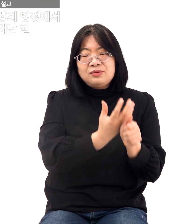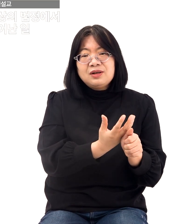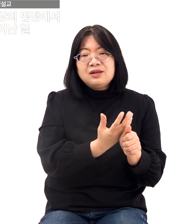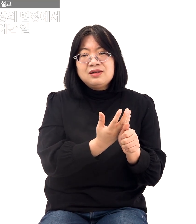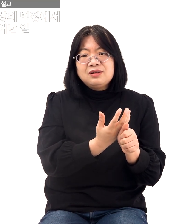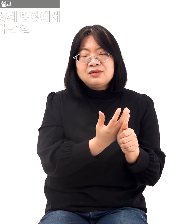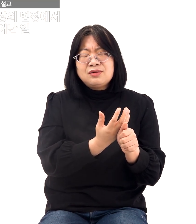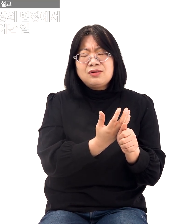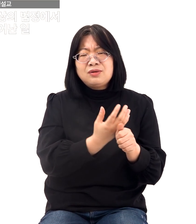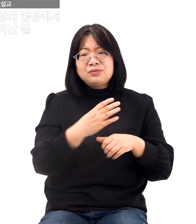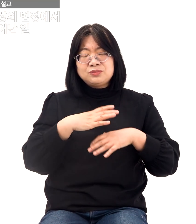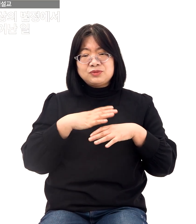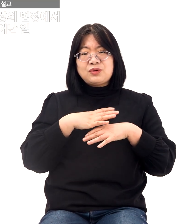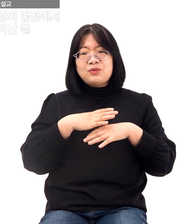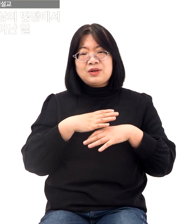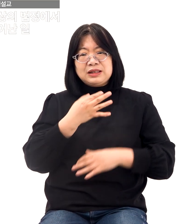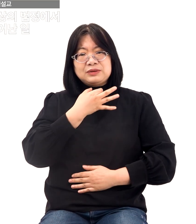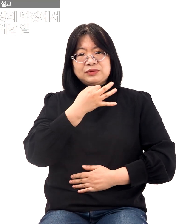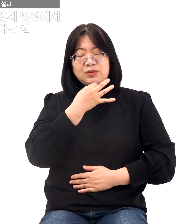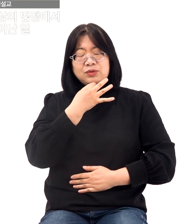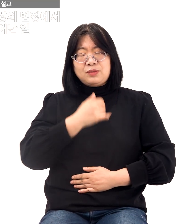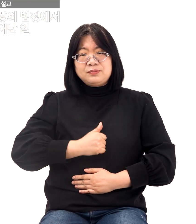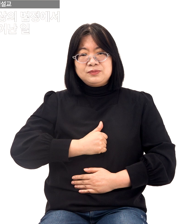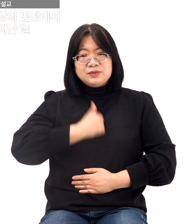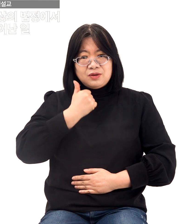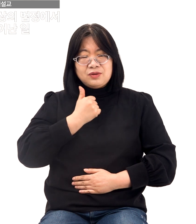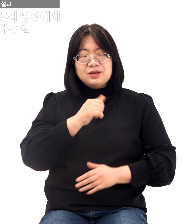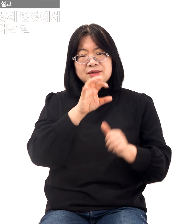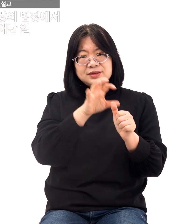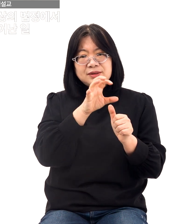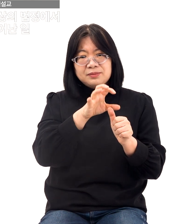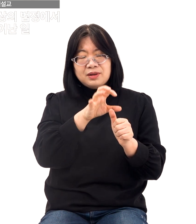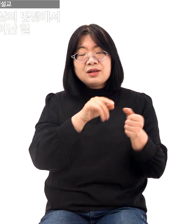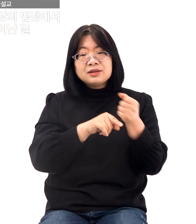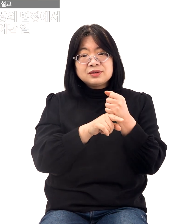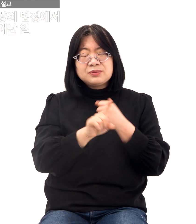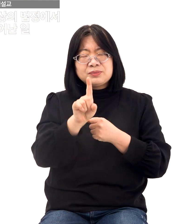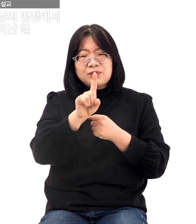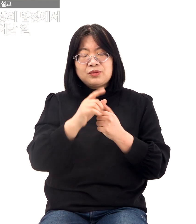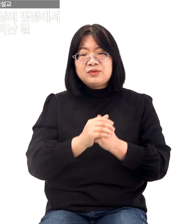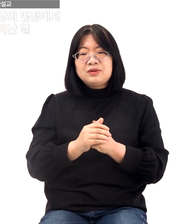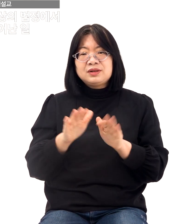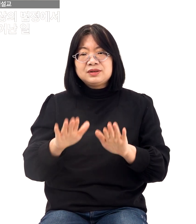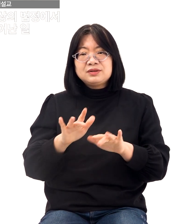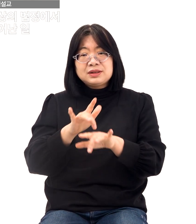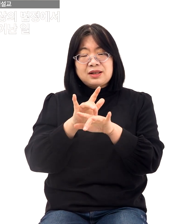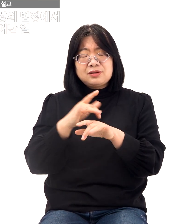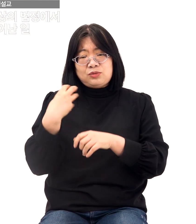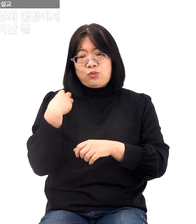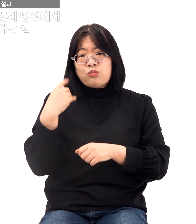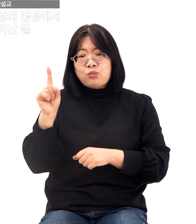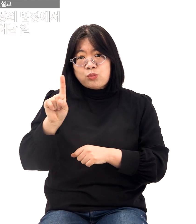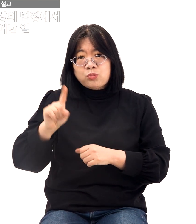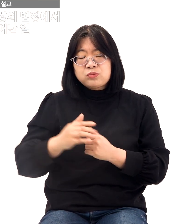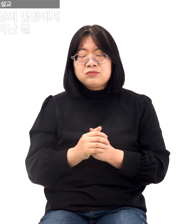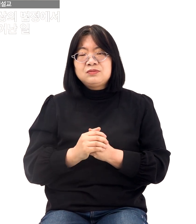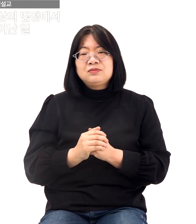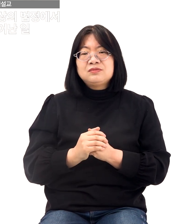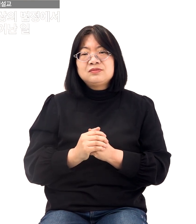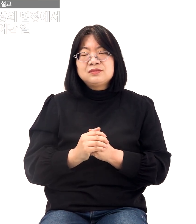고발을 무서운 음성으로 분노하시고 책망하셨는가? 지금 사탄의 역할이 뭐예요?